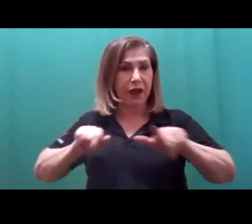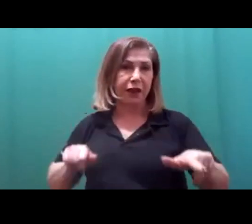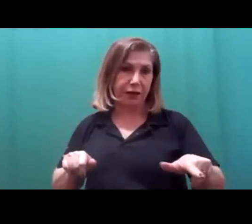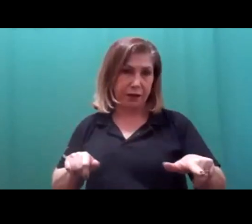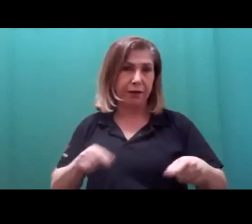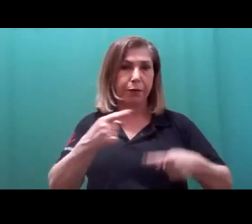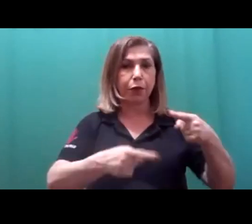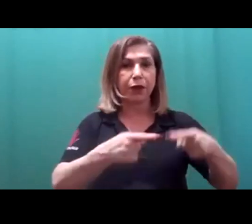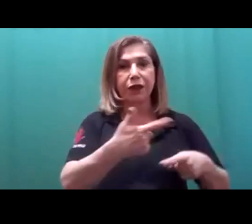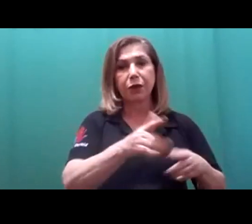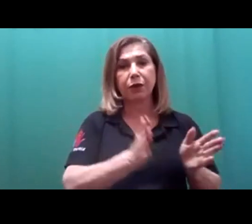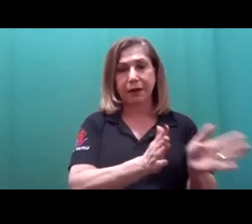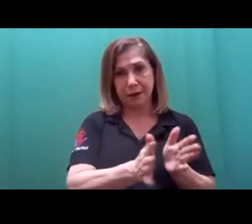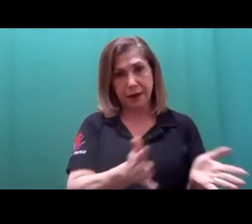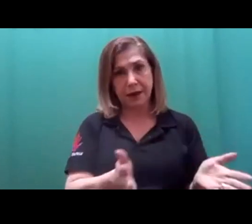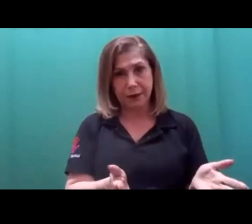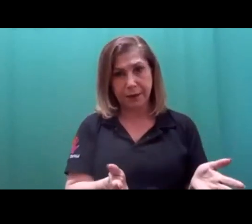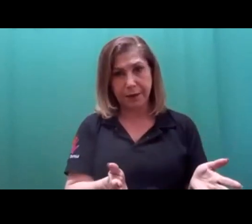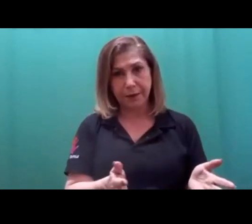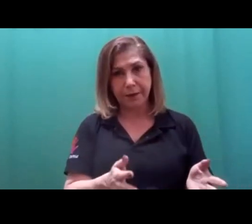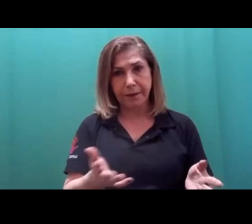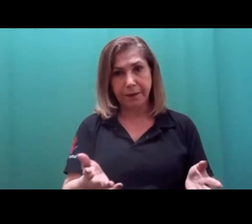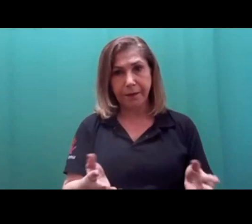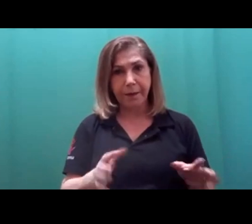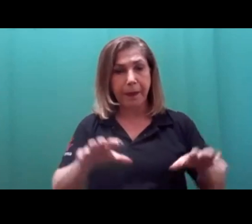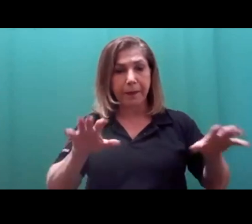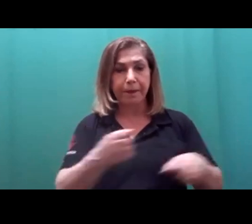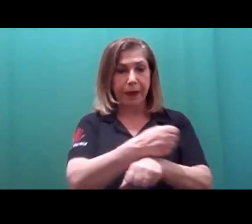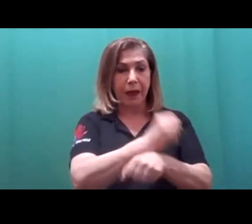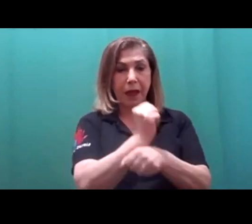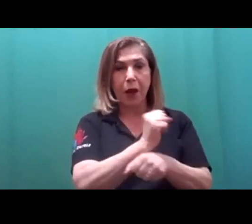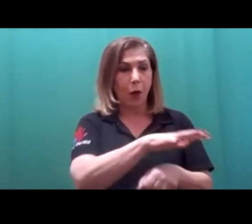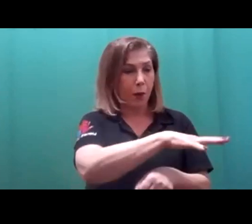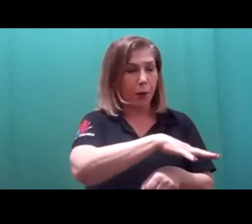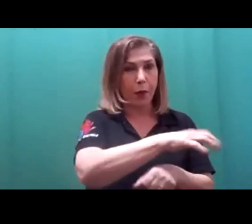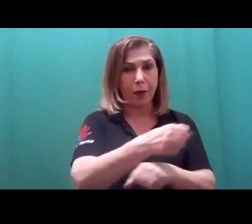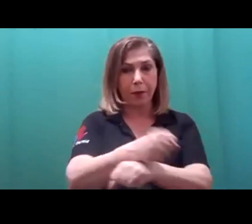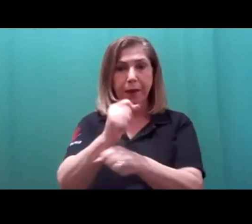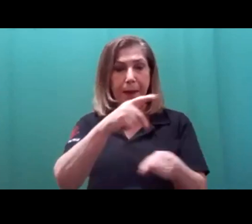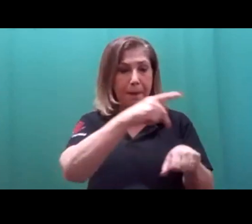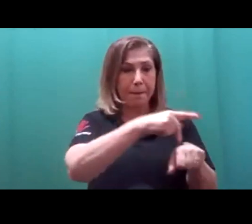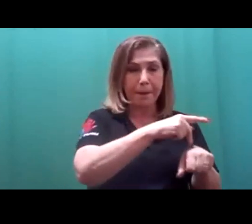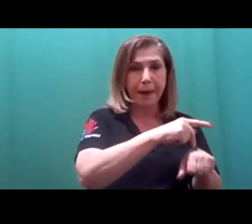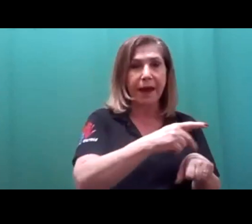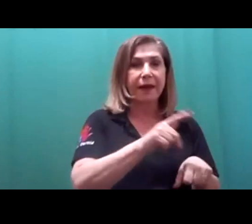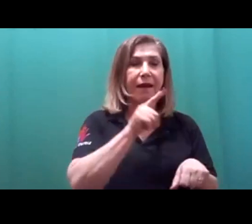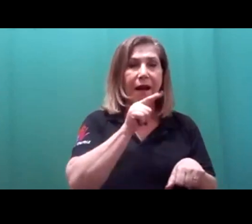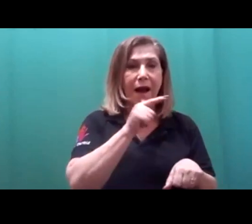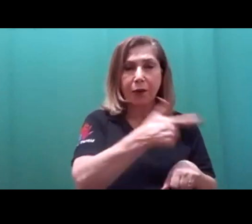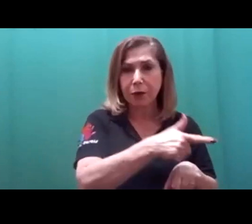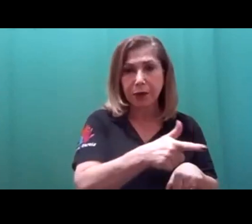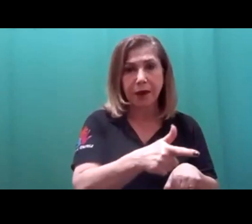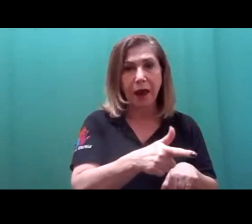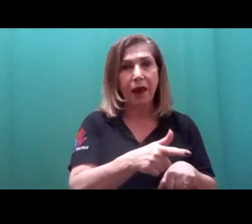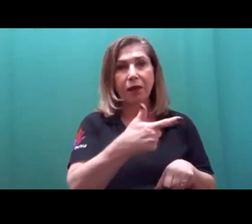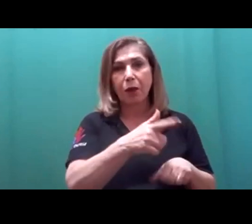pública. Os quilombos estão em áreas distantes, solo pedregoso, sem acesso à água, sem acesso ao mercado.